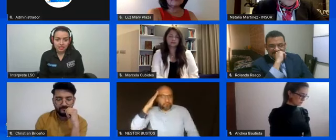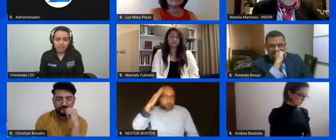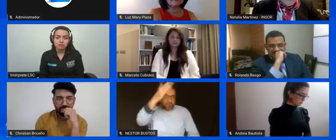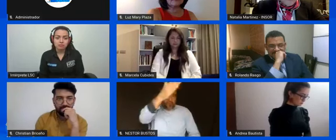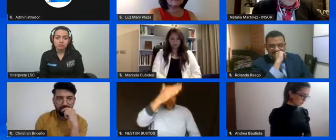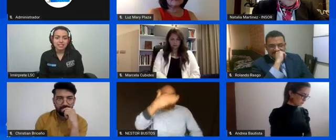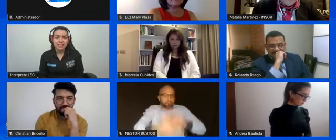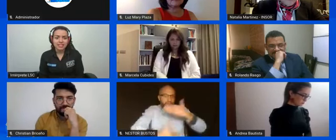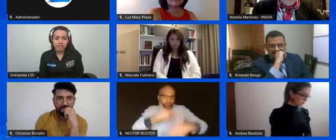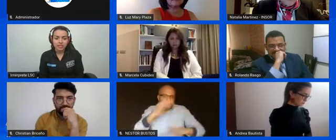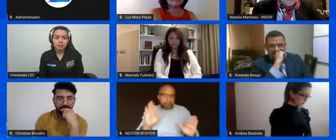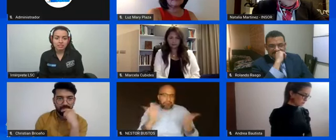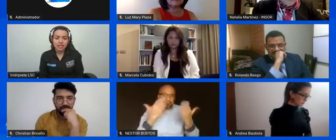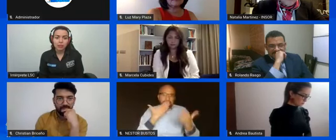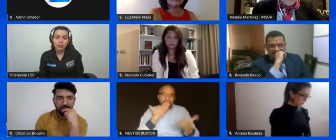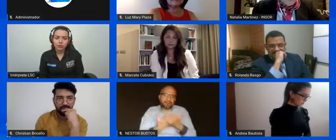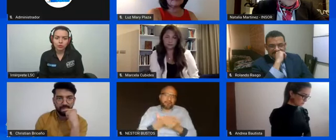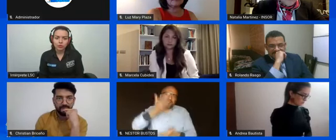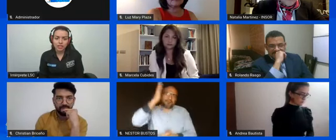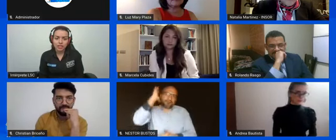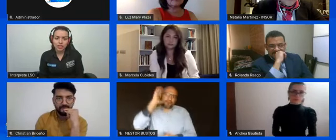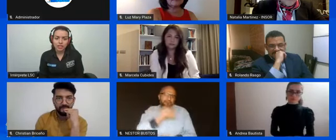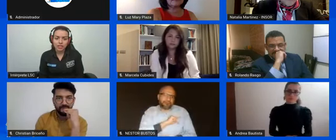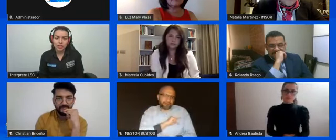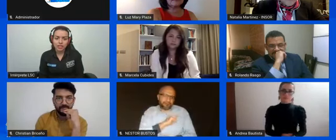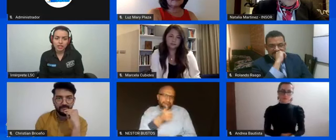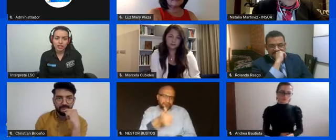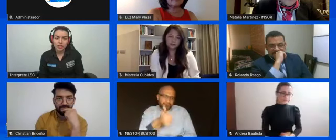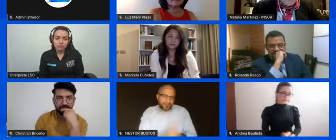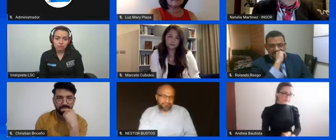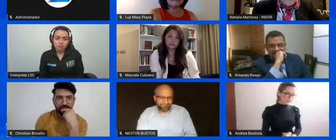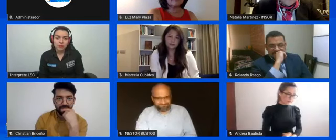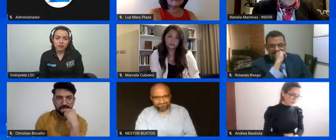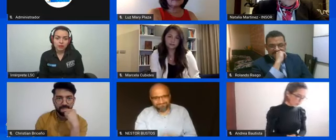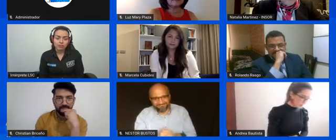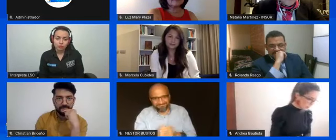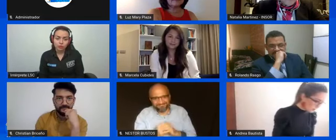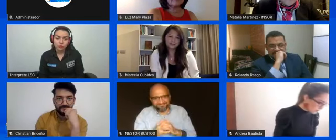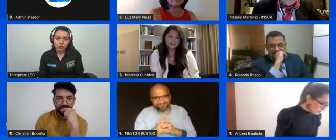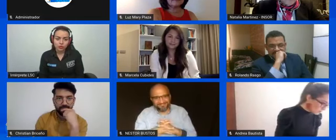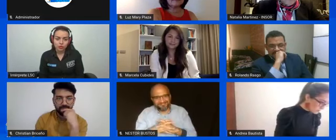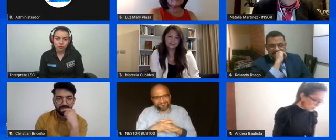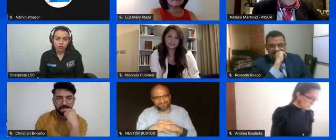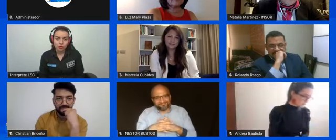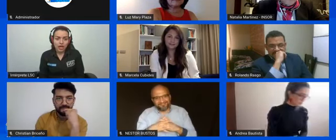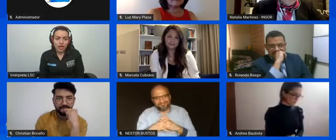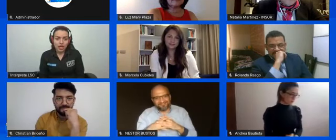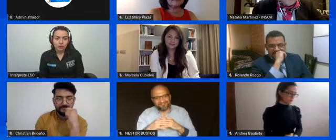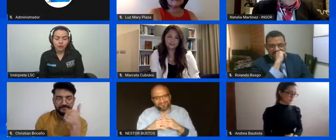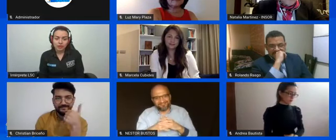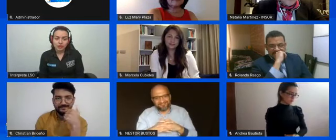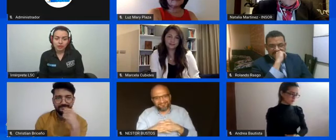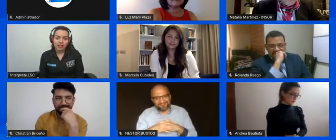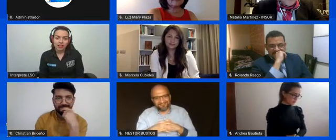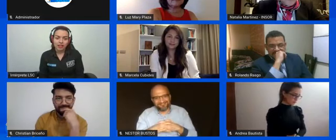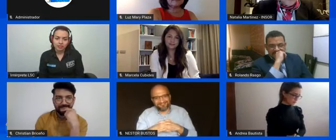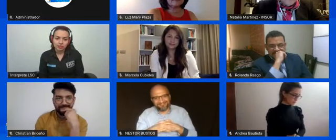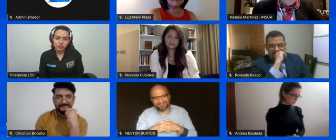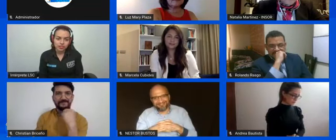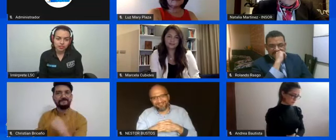las directoras que han pasado por toda su gestión, que ha servido para que a futuro pues todo esto haya podido mejorar.